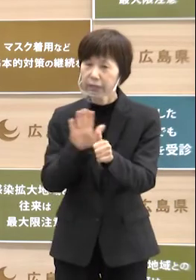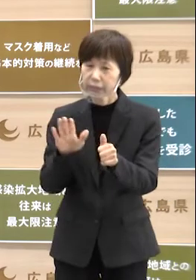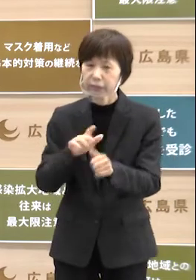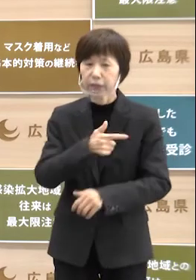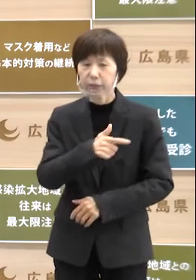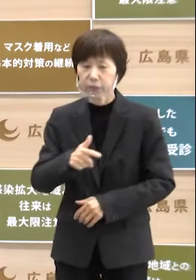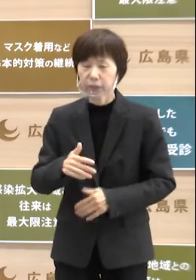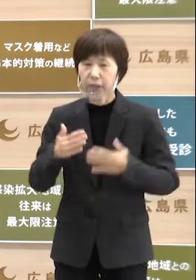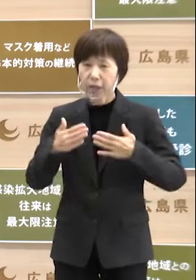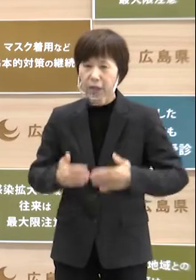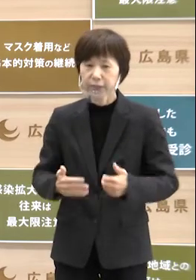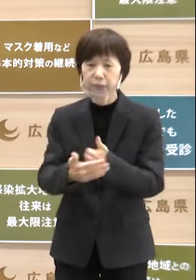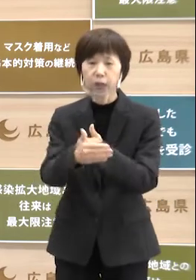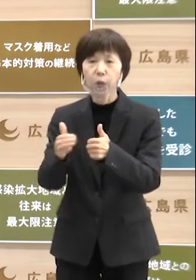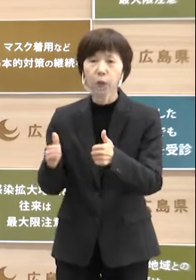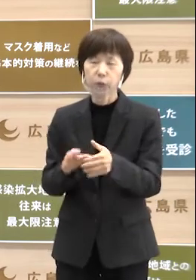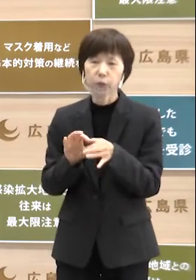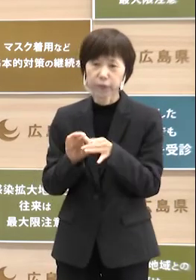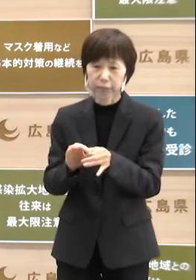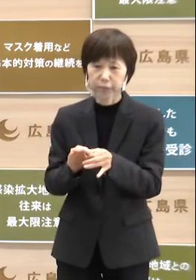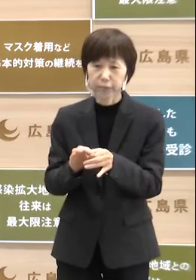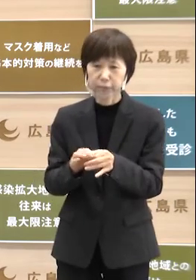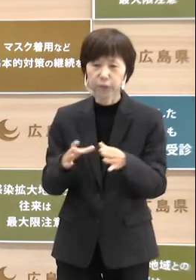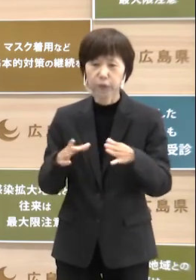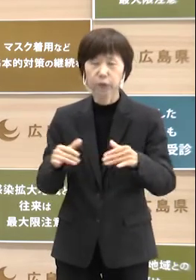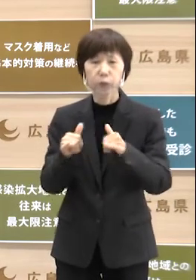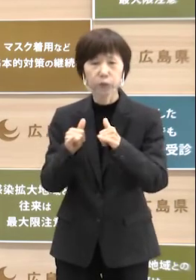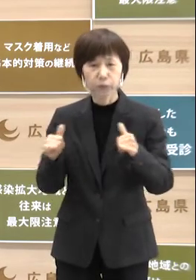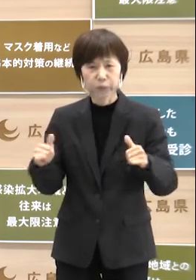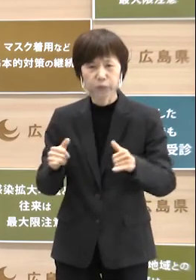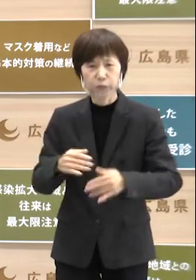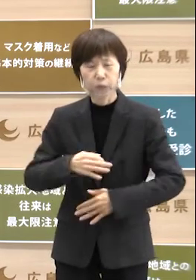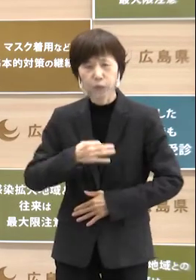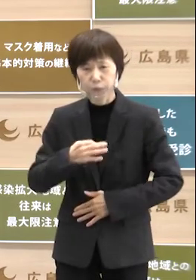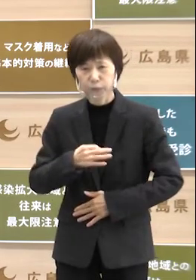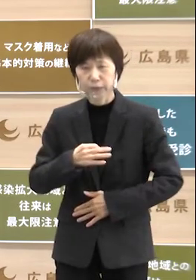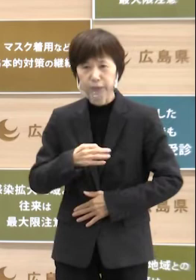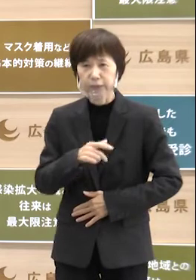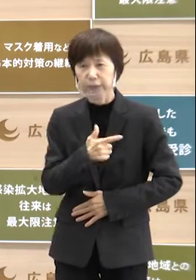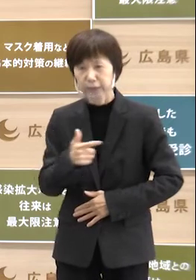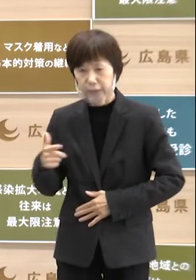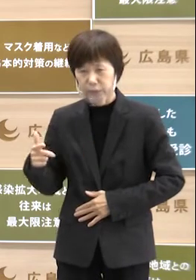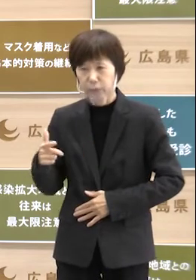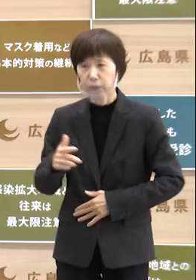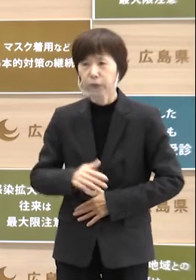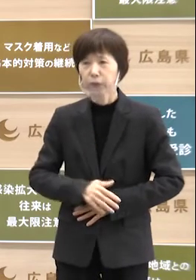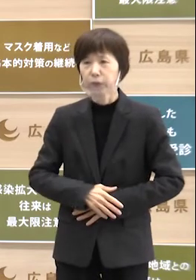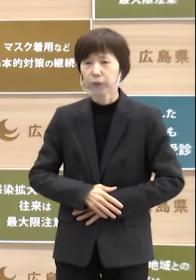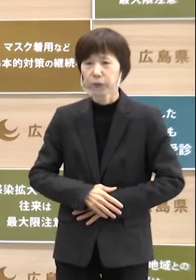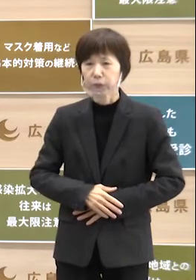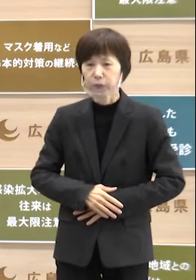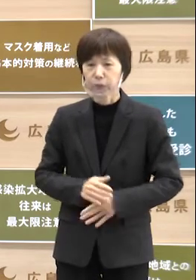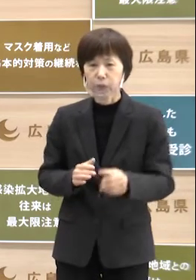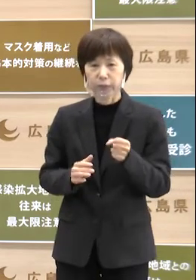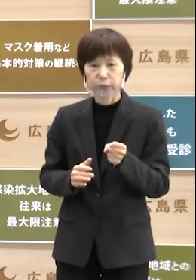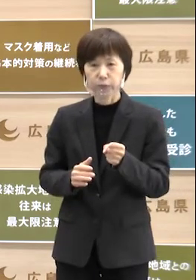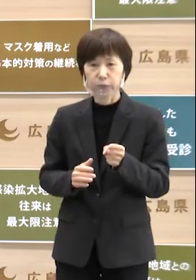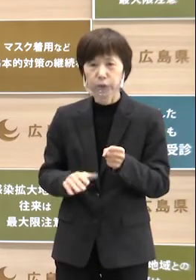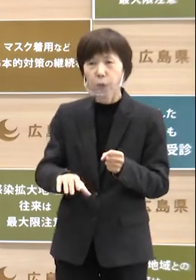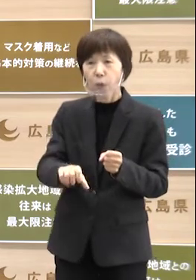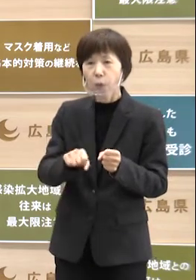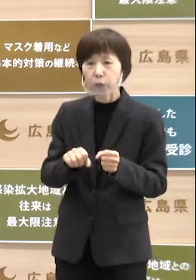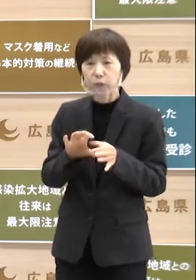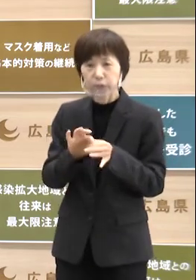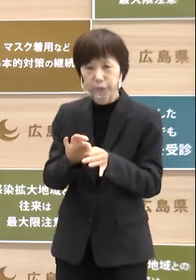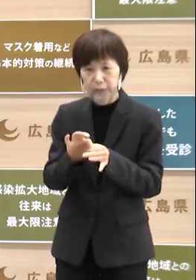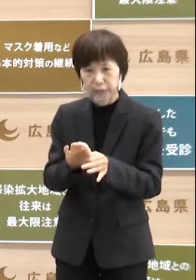保障に関する国民の不安の高まりであるとか、これを機にですね、もともとその核保有について議論したいこと